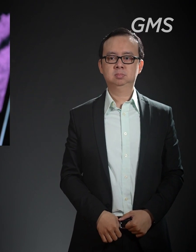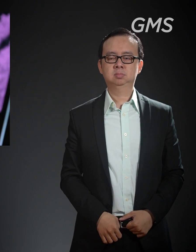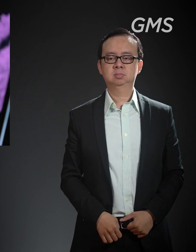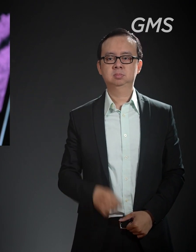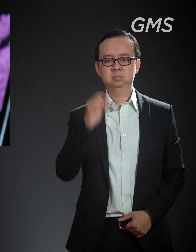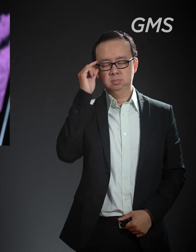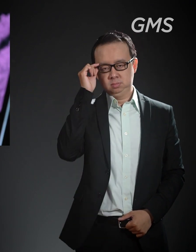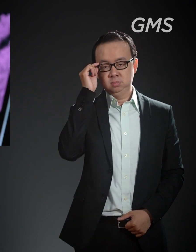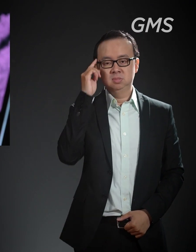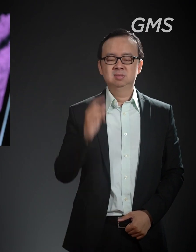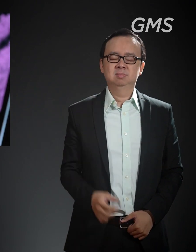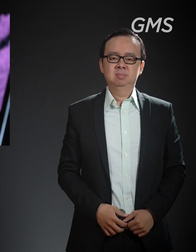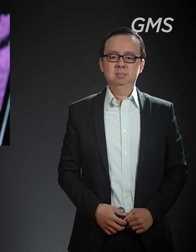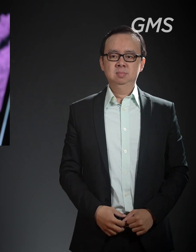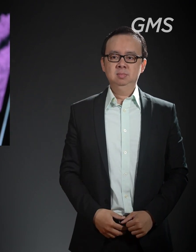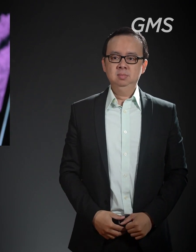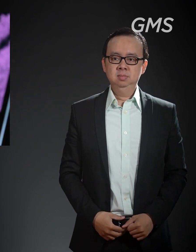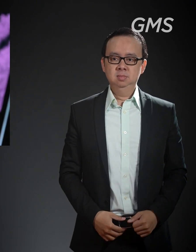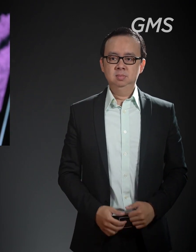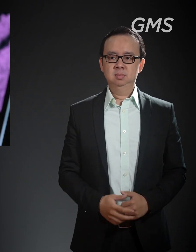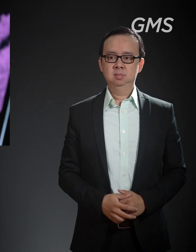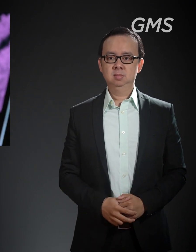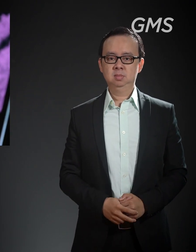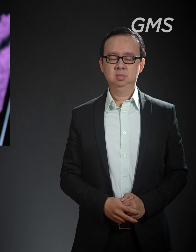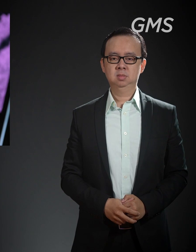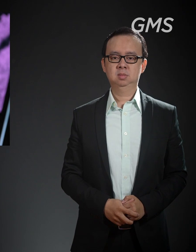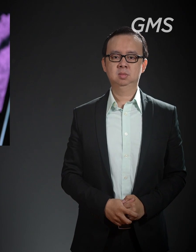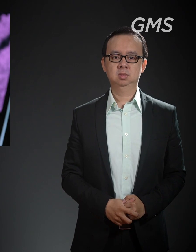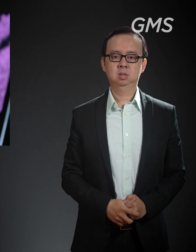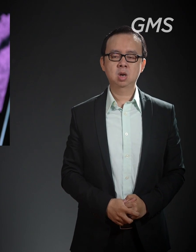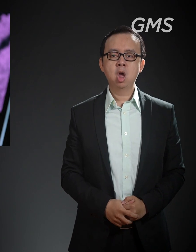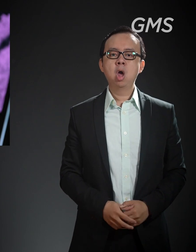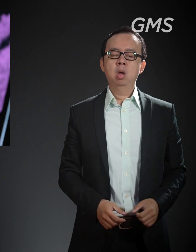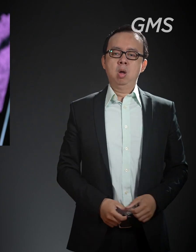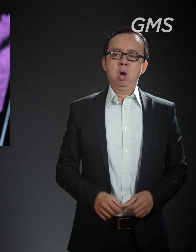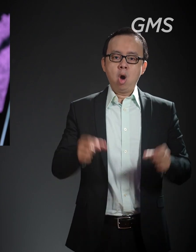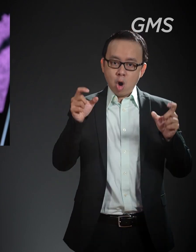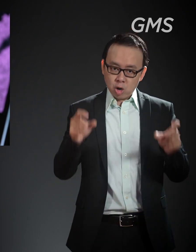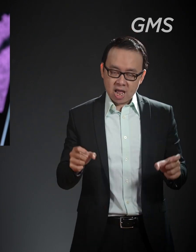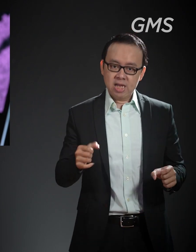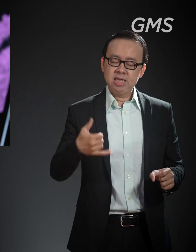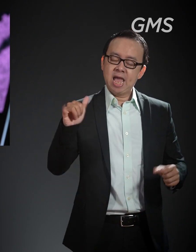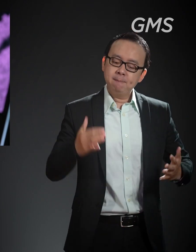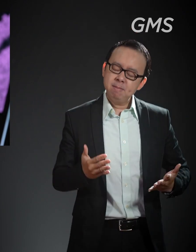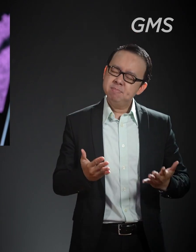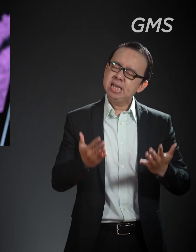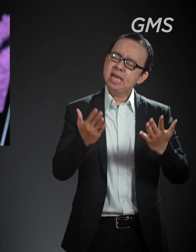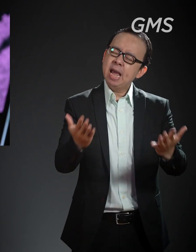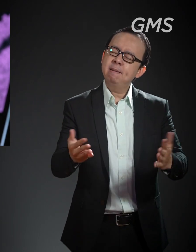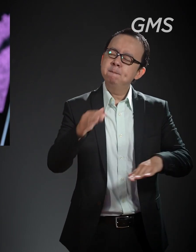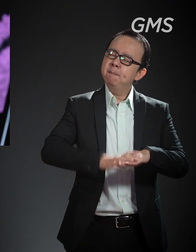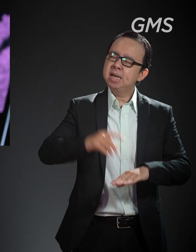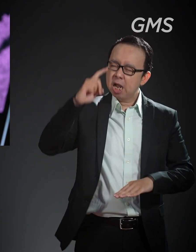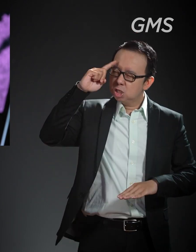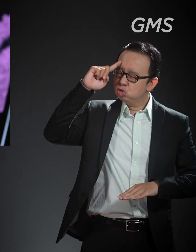jadi pemberi secara alami. Sebab orang yang memberikan dirinya kepada Tuhan akan